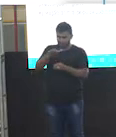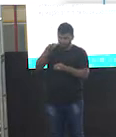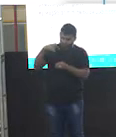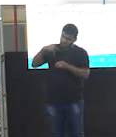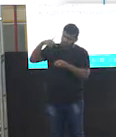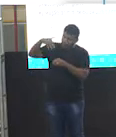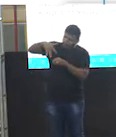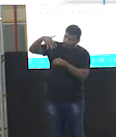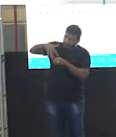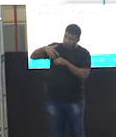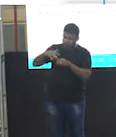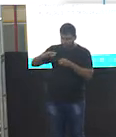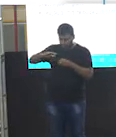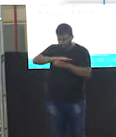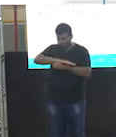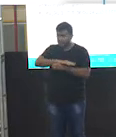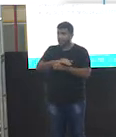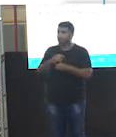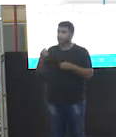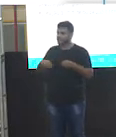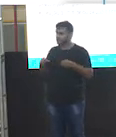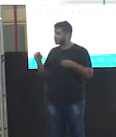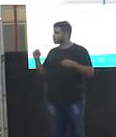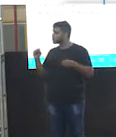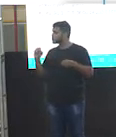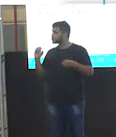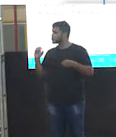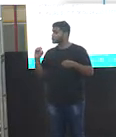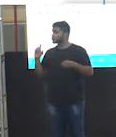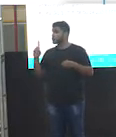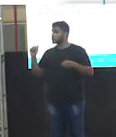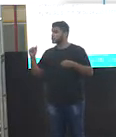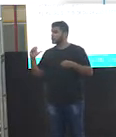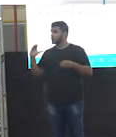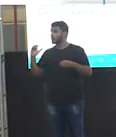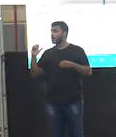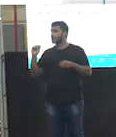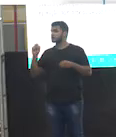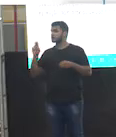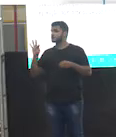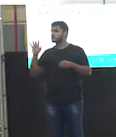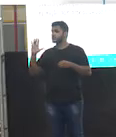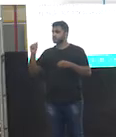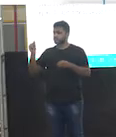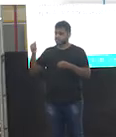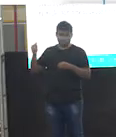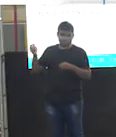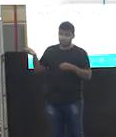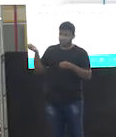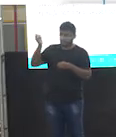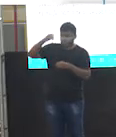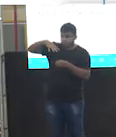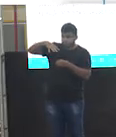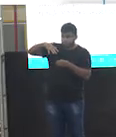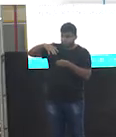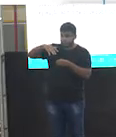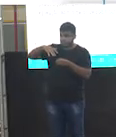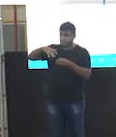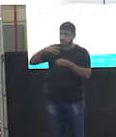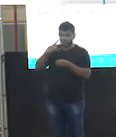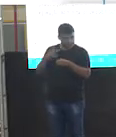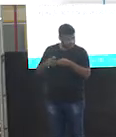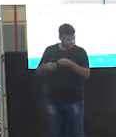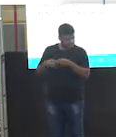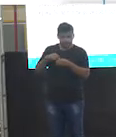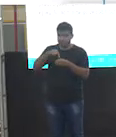Esgoto, quando o esgoto está entupido, tem gente que tem a mania de jogar muito resto de comida no esgoto. Às vezes entope de gordura ali,